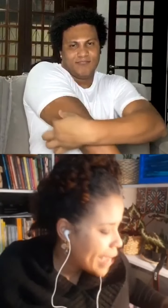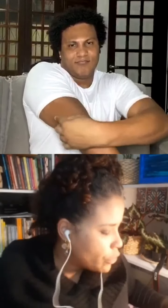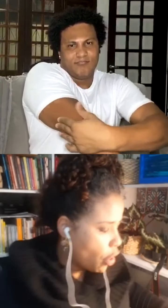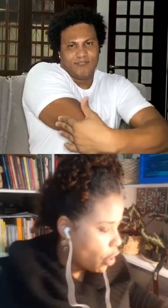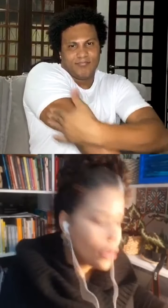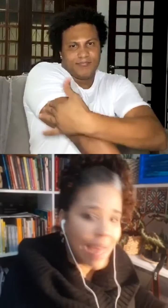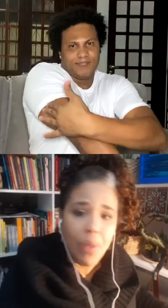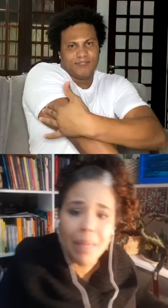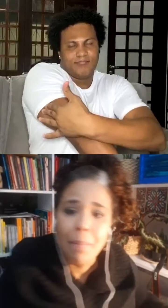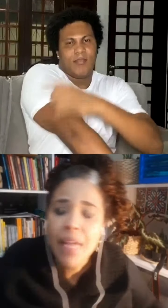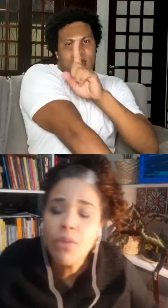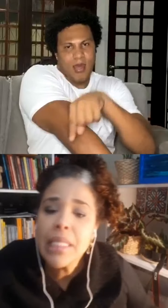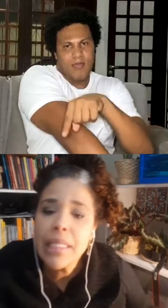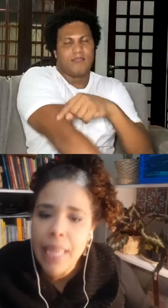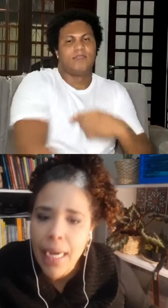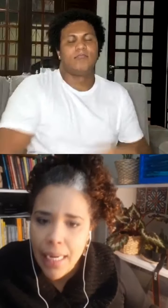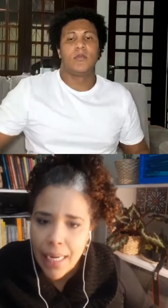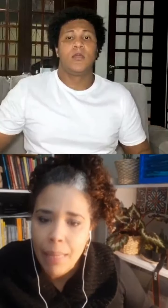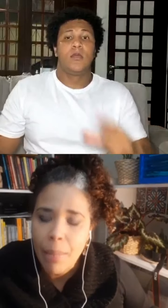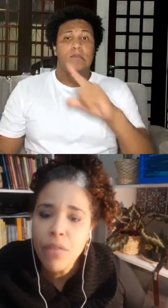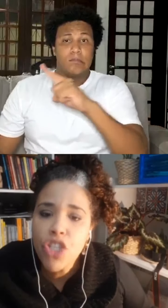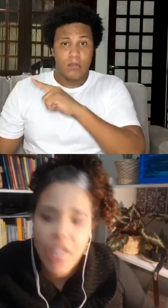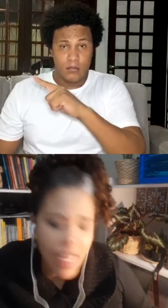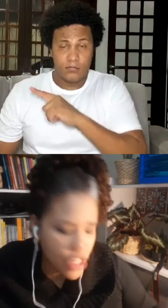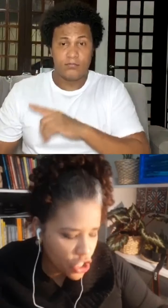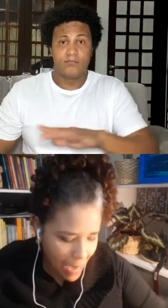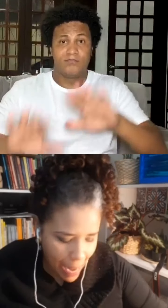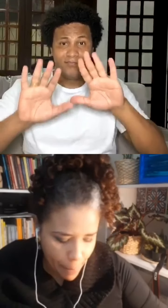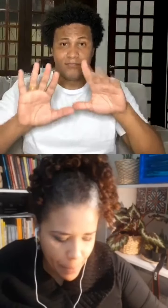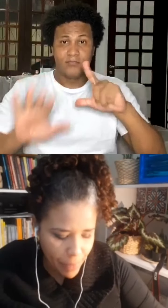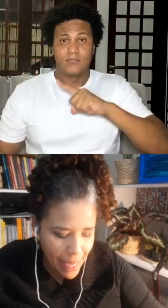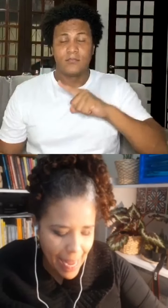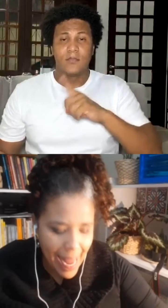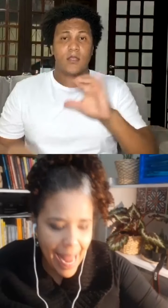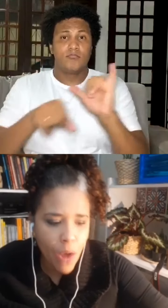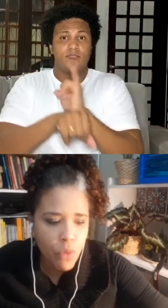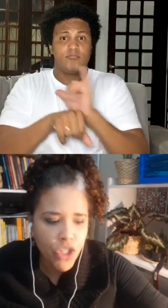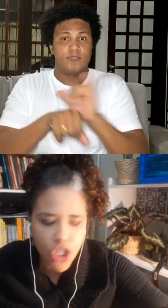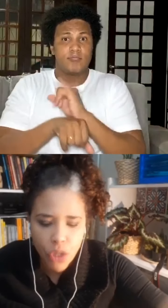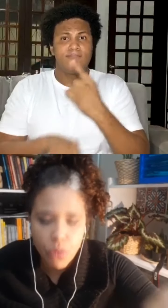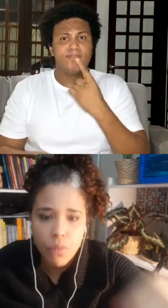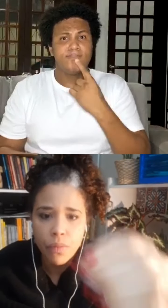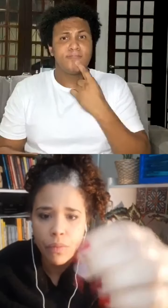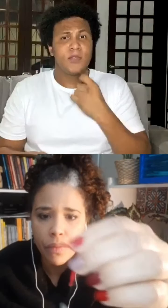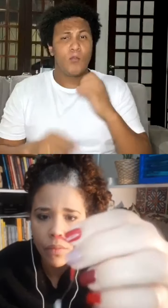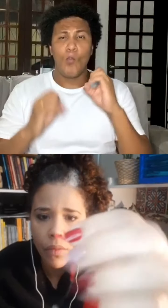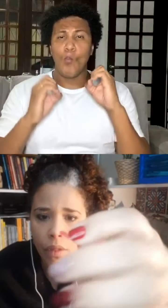método hormonal que menos sangra, que menos tem escape, é o DIU